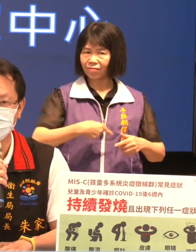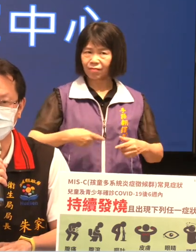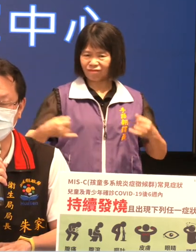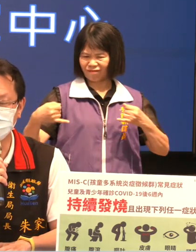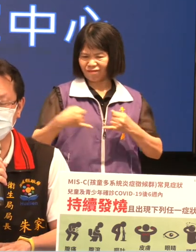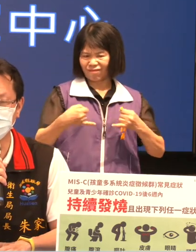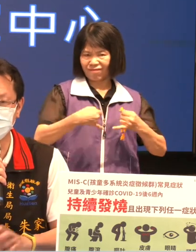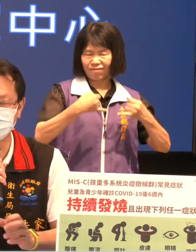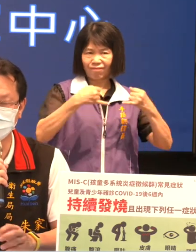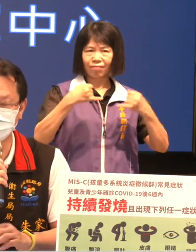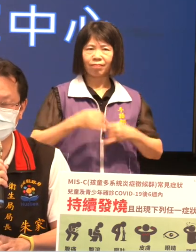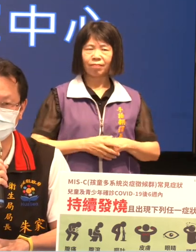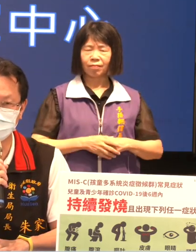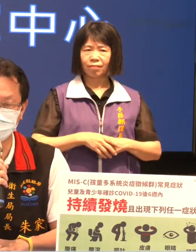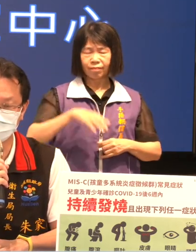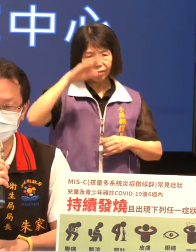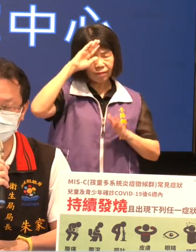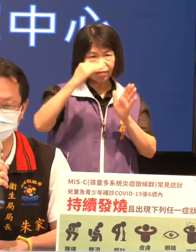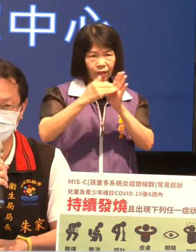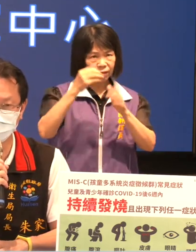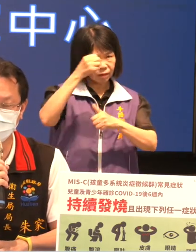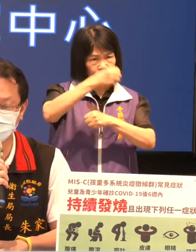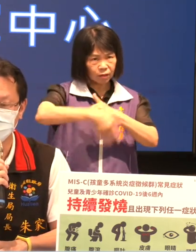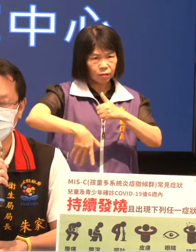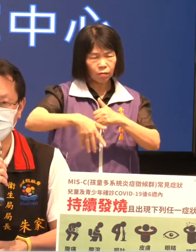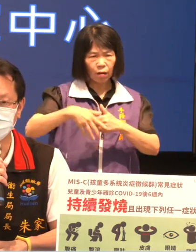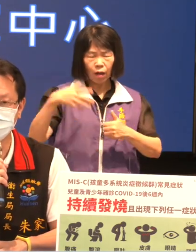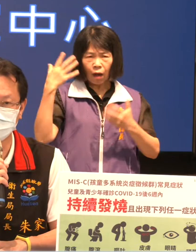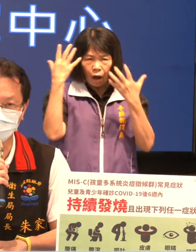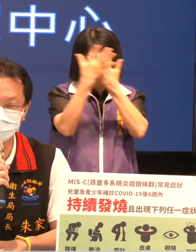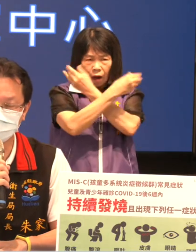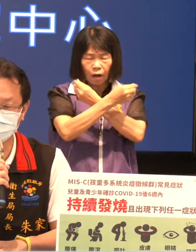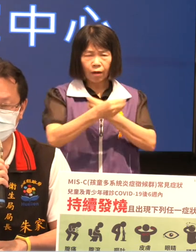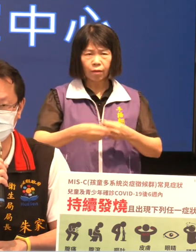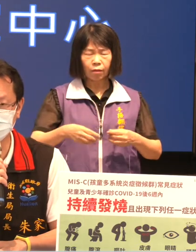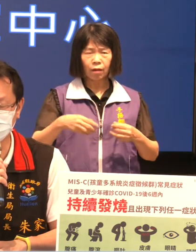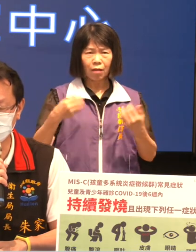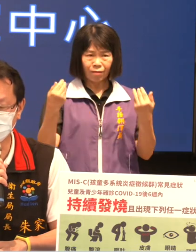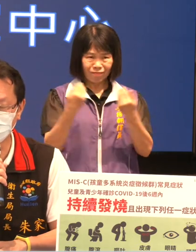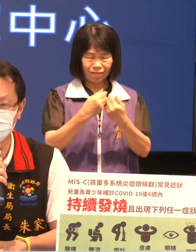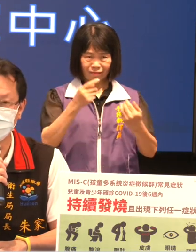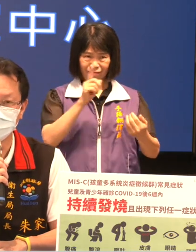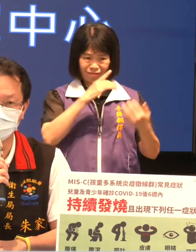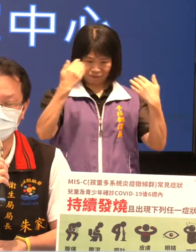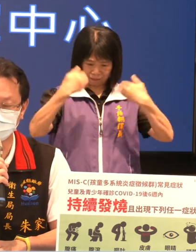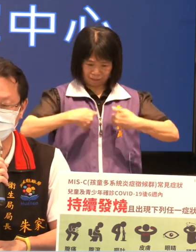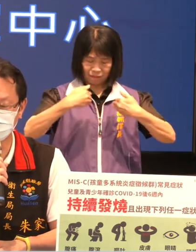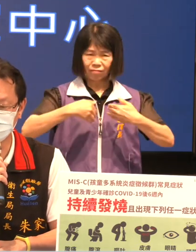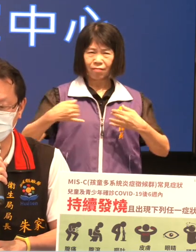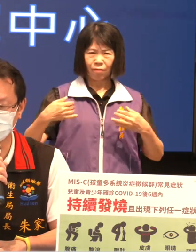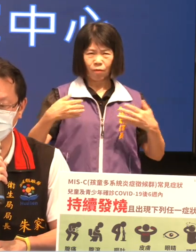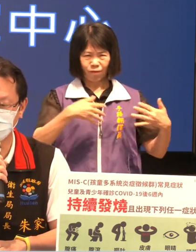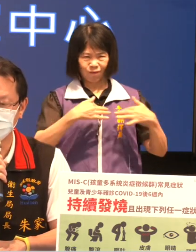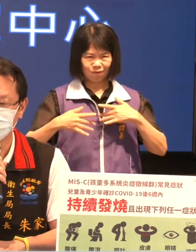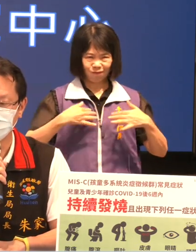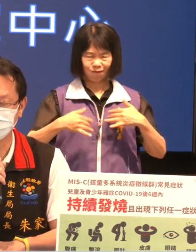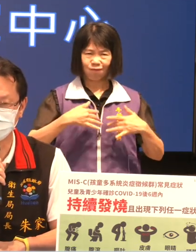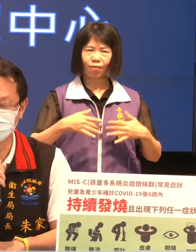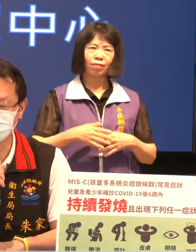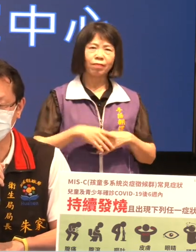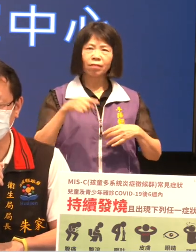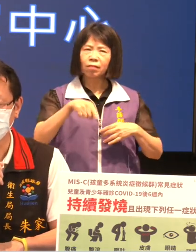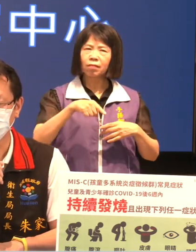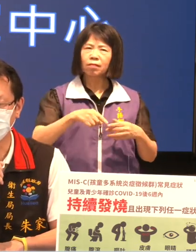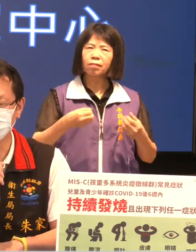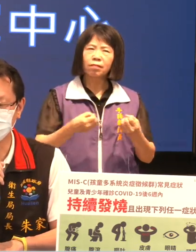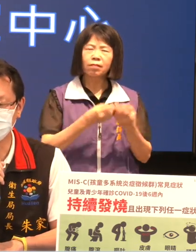的免疫系统发生了这个错误而攻击了自己的器官而导致一个结果所